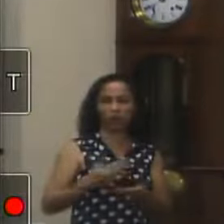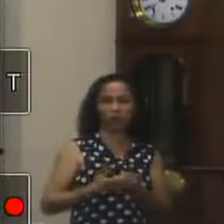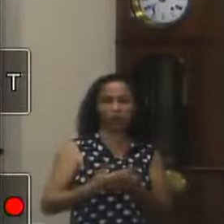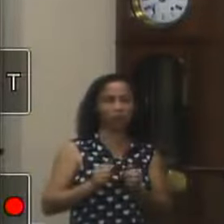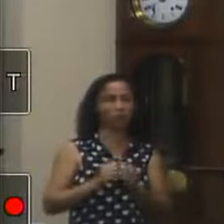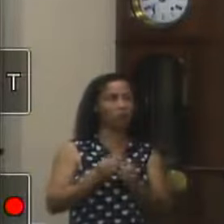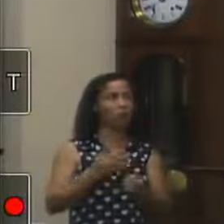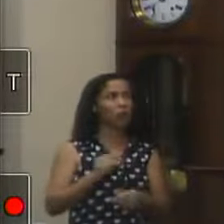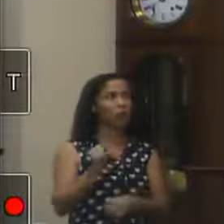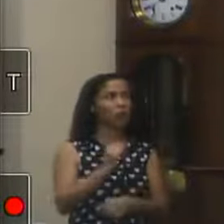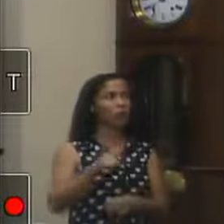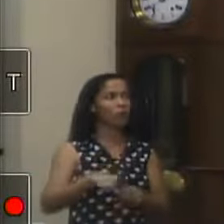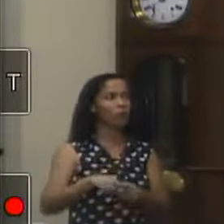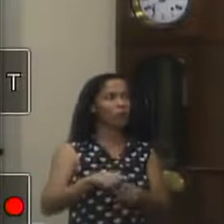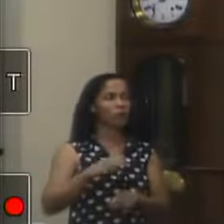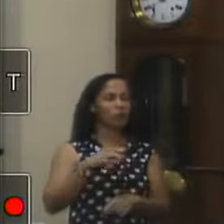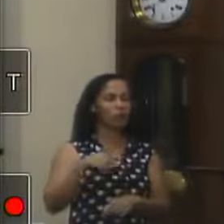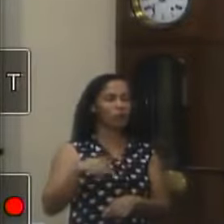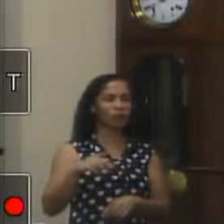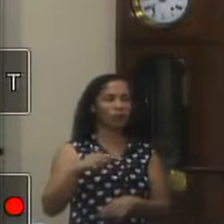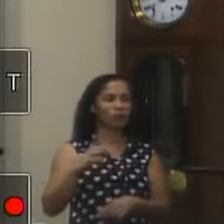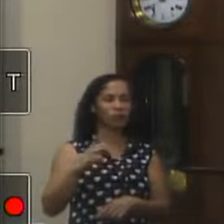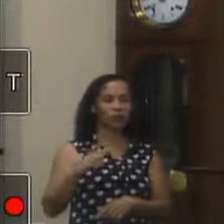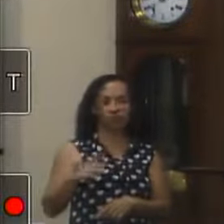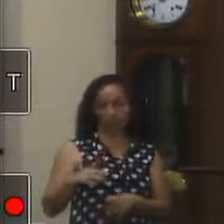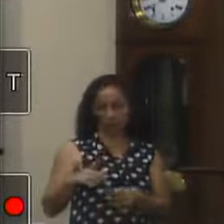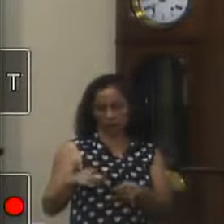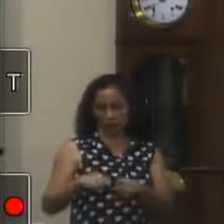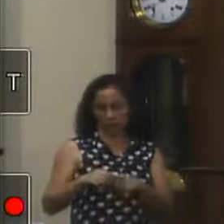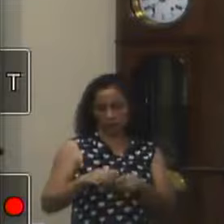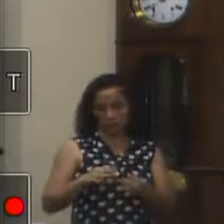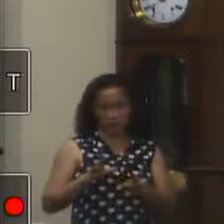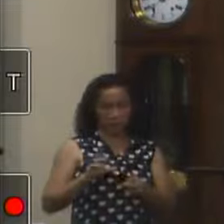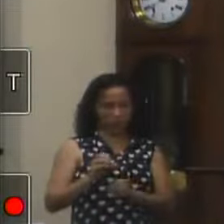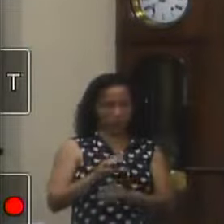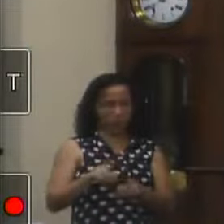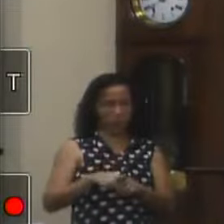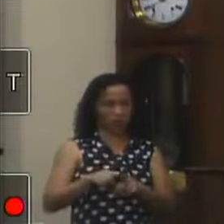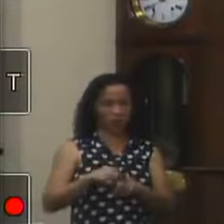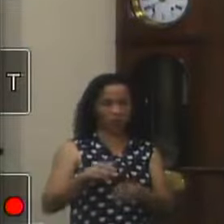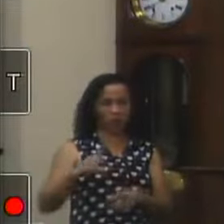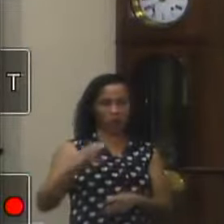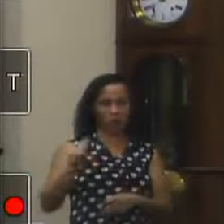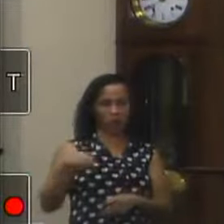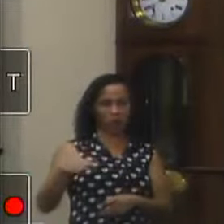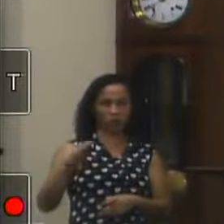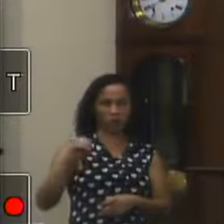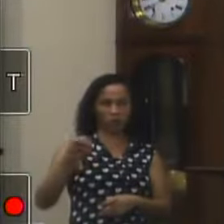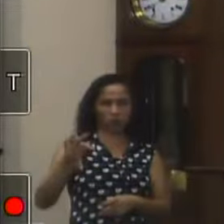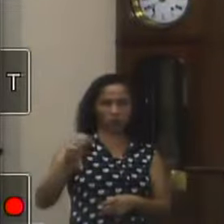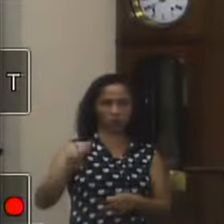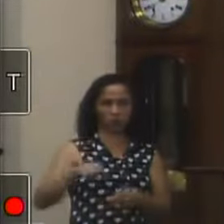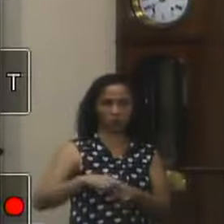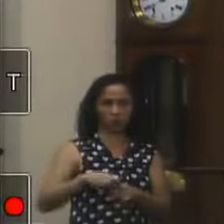é aluno dela, é atleta do Karatê. Ela dá aula também lá no Cambota, salvo engano, que eu vi